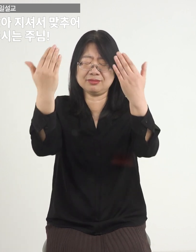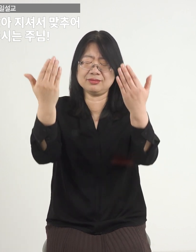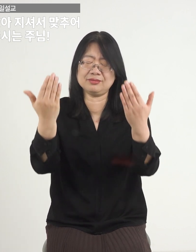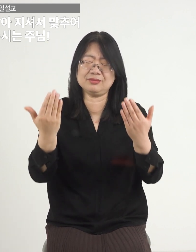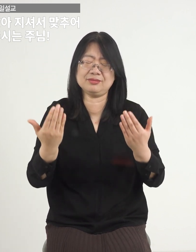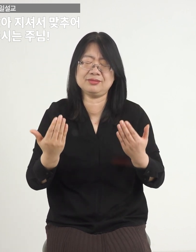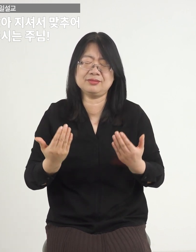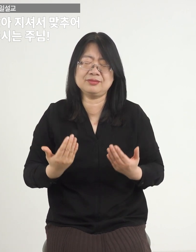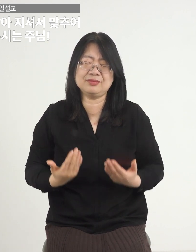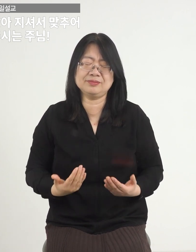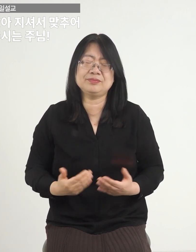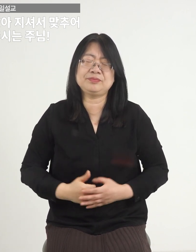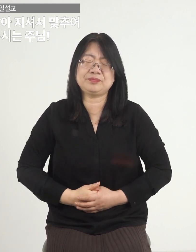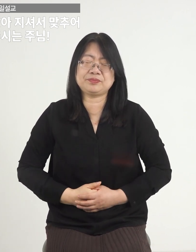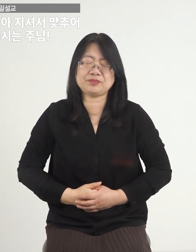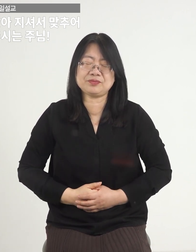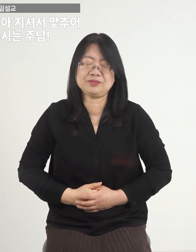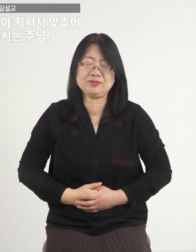이름을 주사